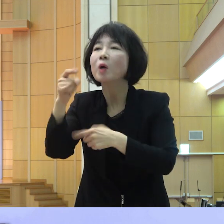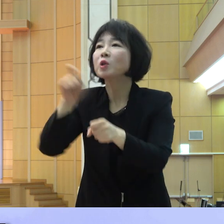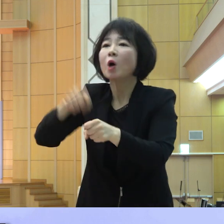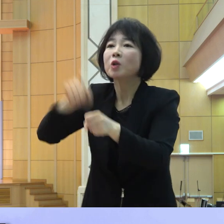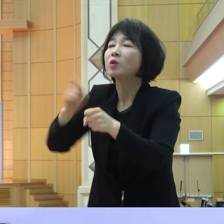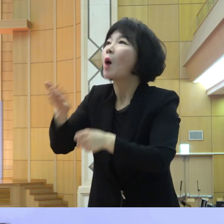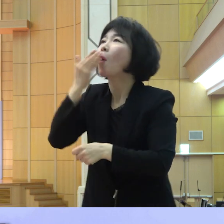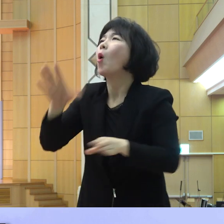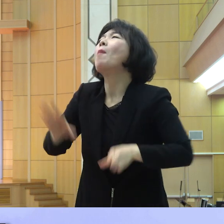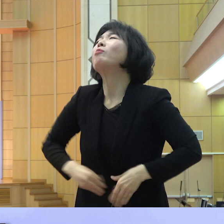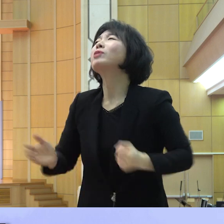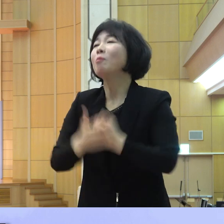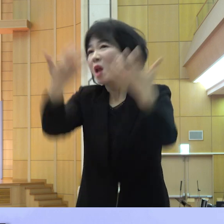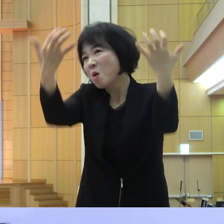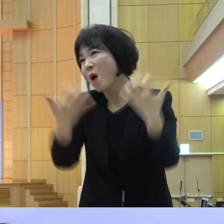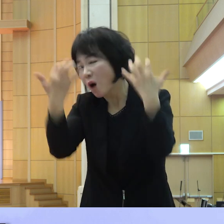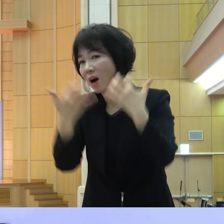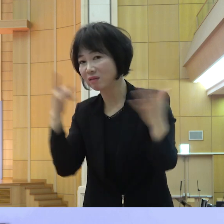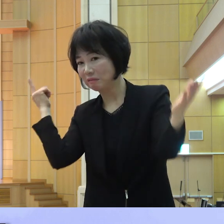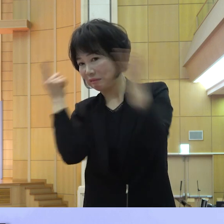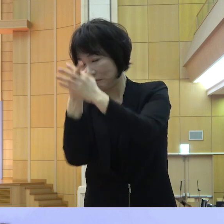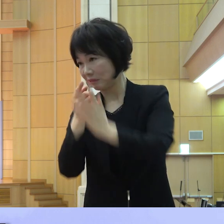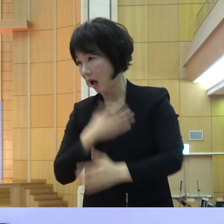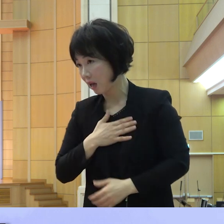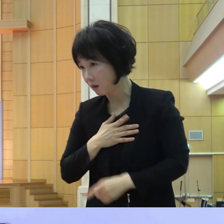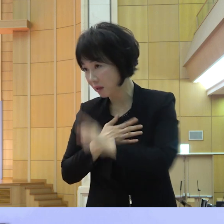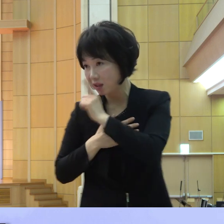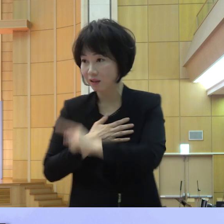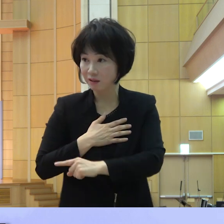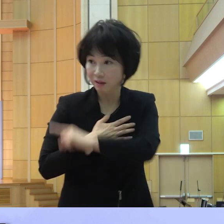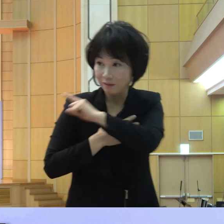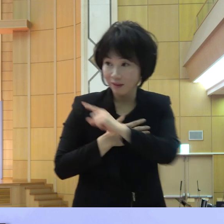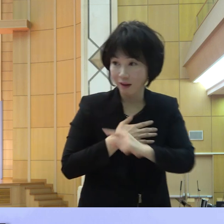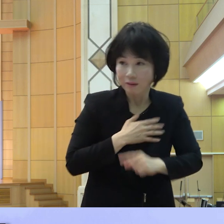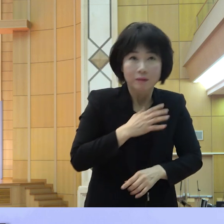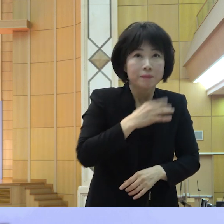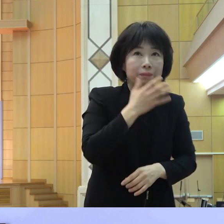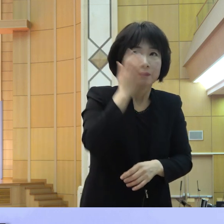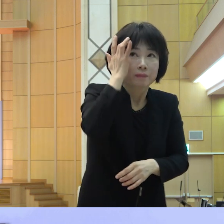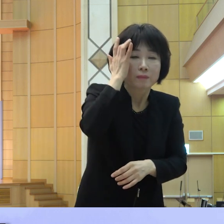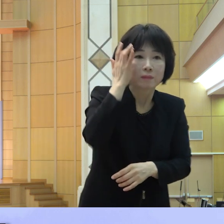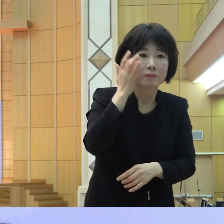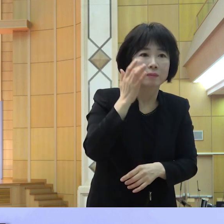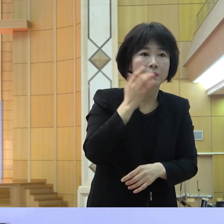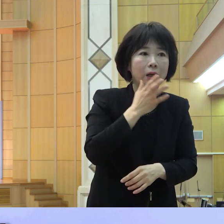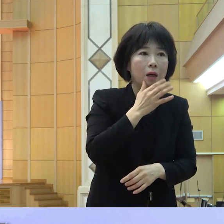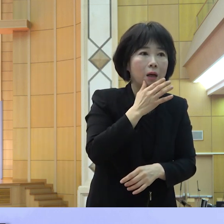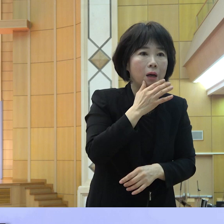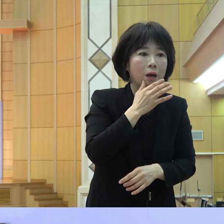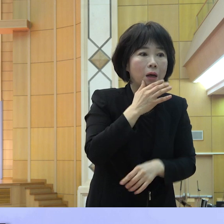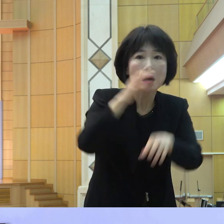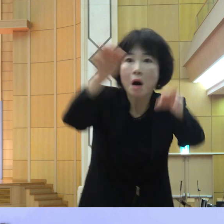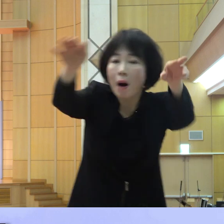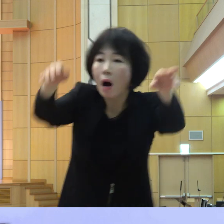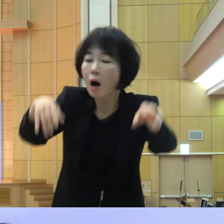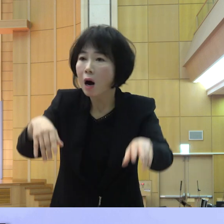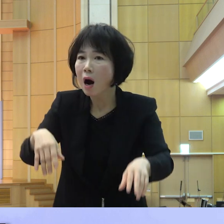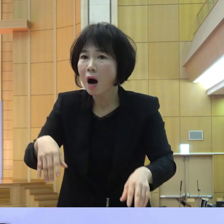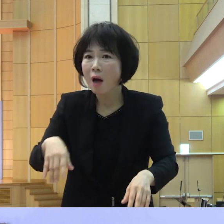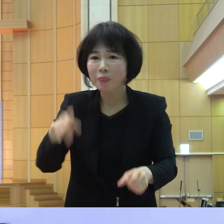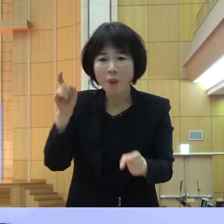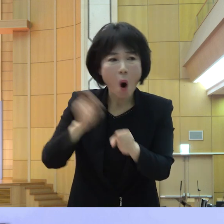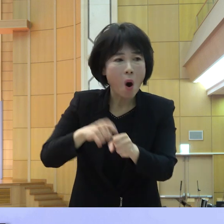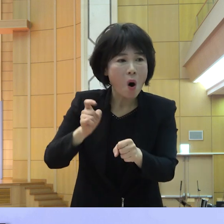배부른 까닭이로다. 잘 봐요. 떡 먹고 배부른 까닭이란 말은 뭔 뜻이냐면 오병이어 요한복음 6장에는